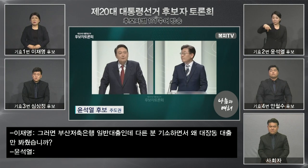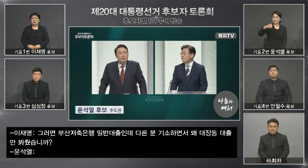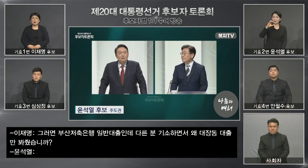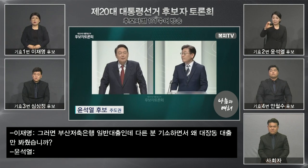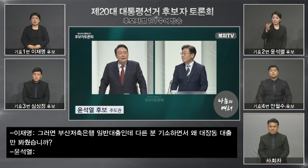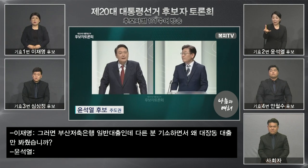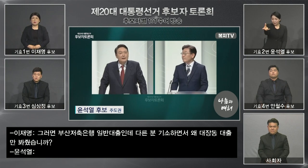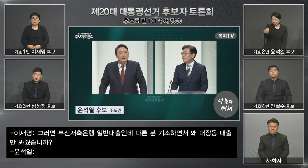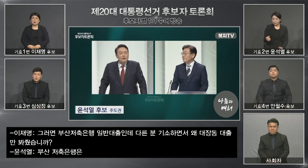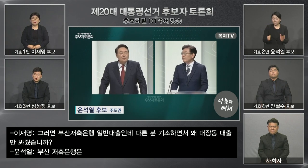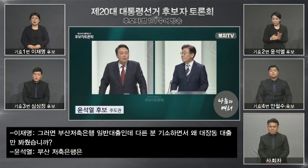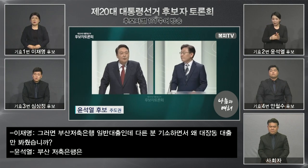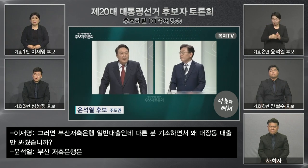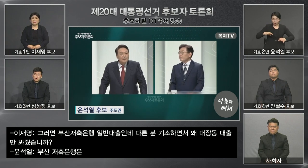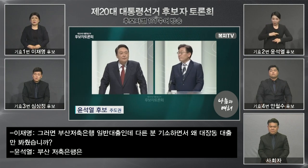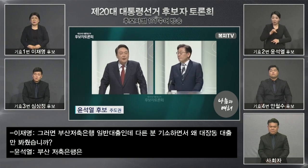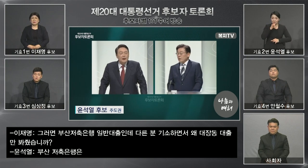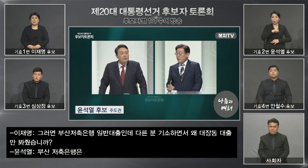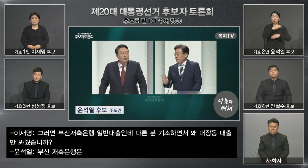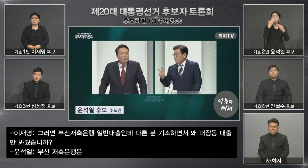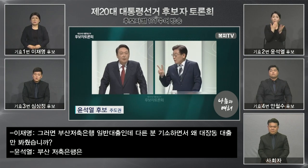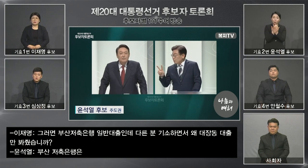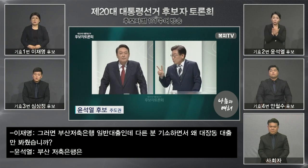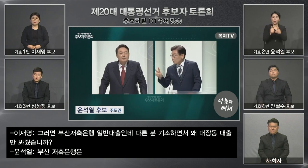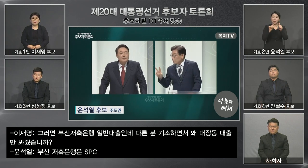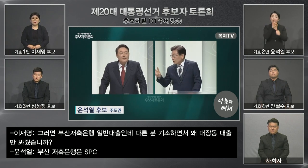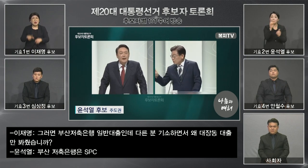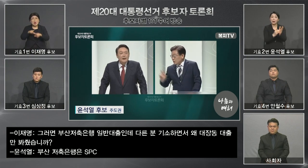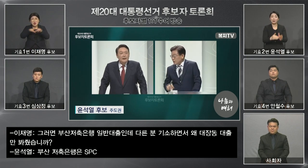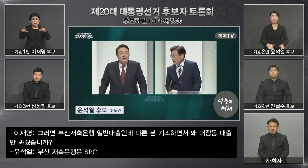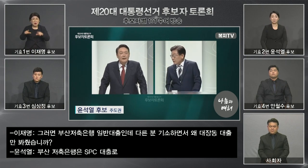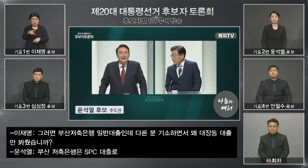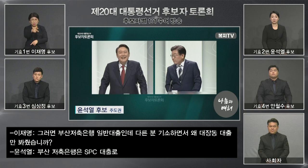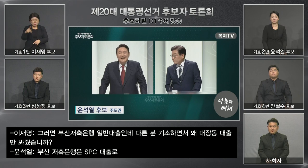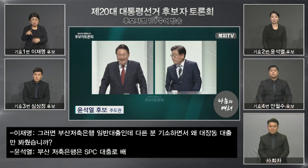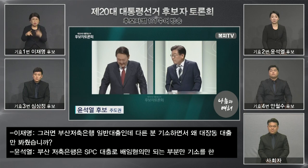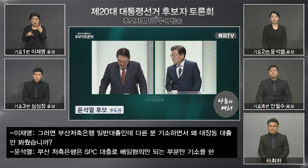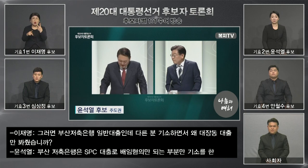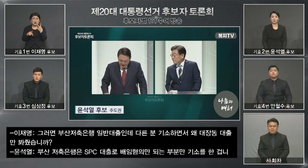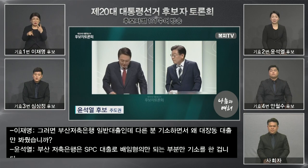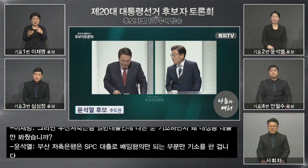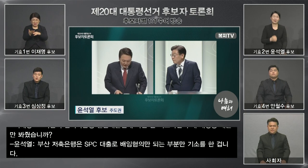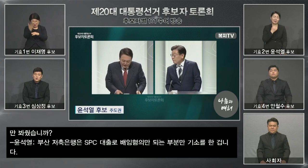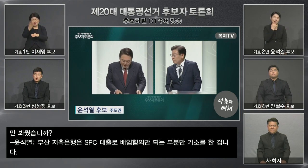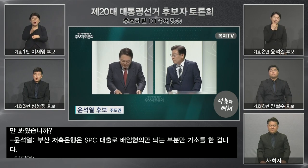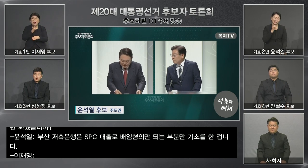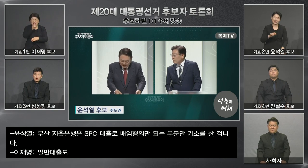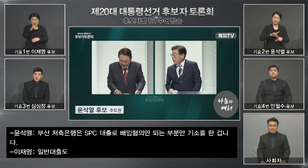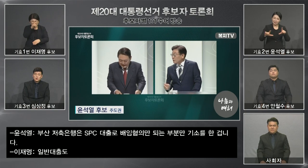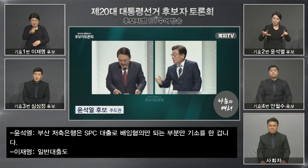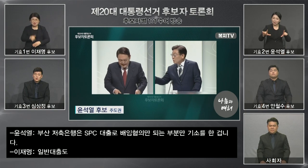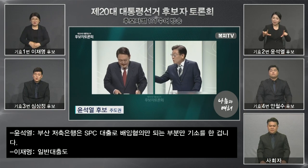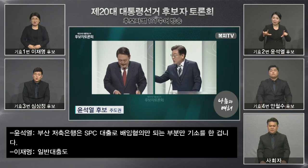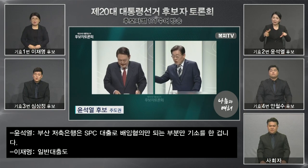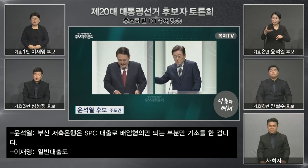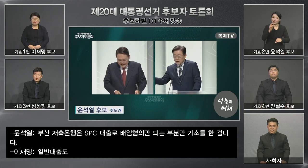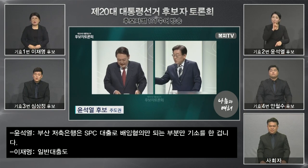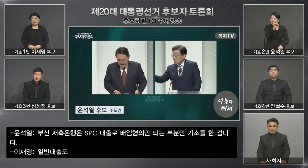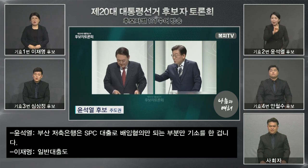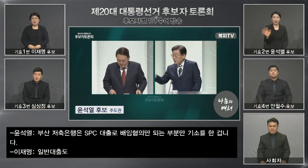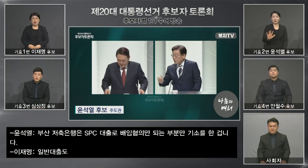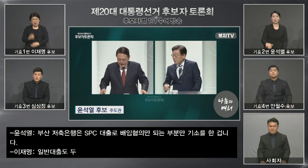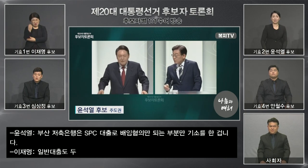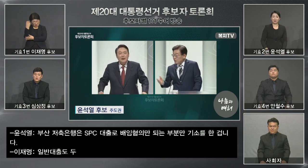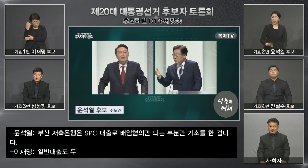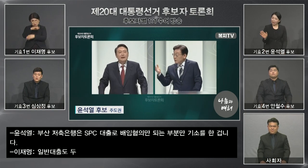혐의가 되는 부분만 기소를 한 겁니다. 일반 대출도 두 건 기소하셨다니까요. 일반 대출 누가 기소합니까? 그러니까 언론이 다 나온